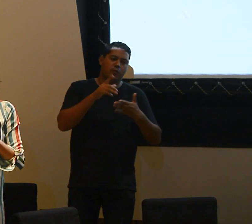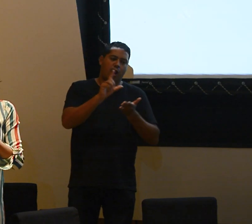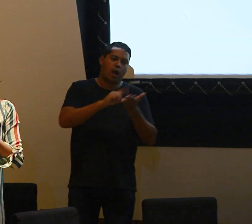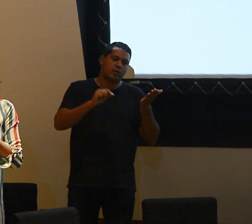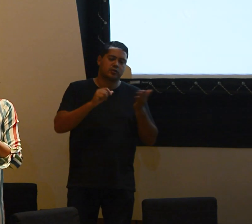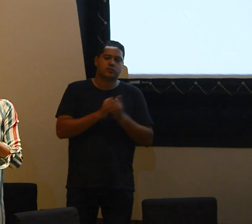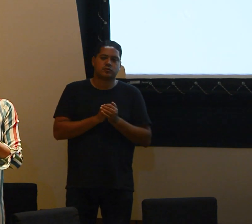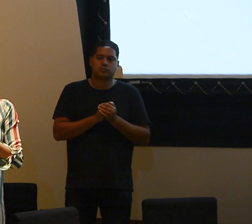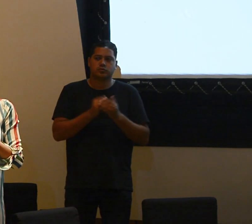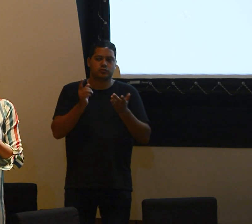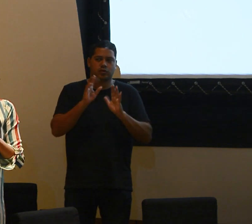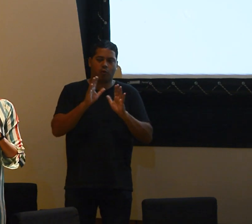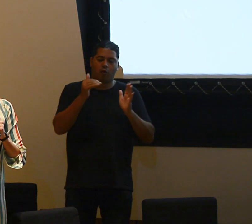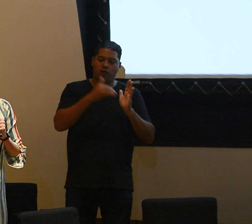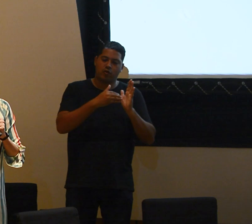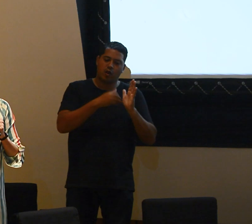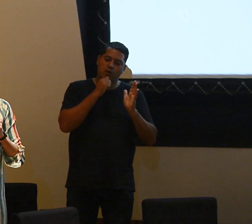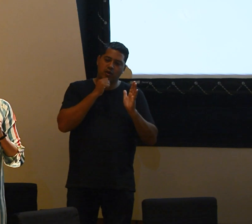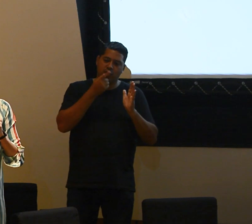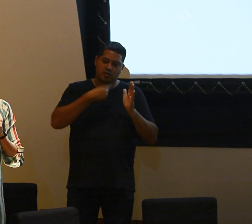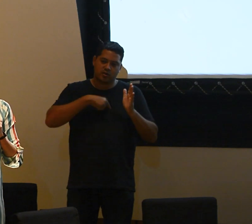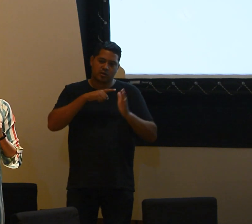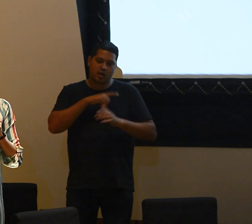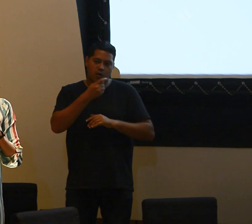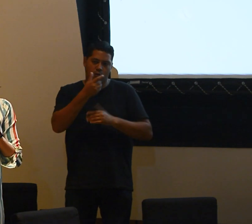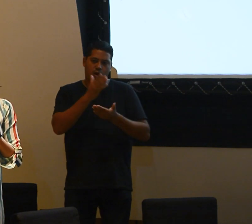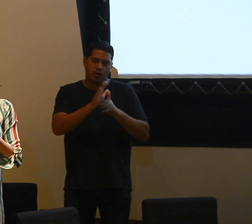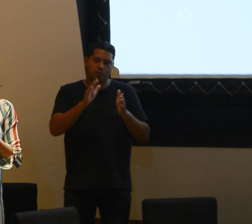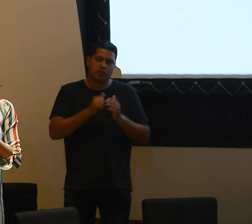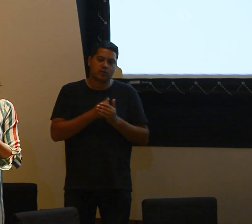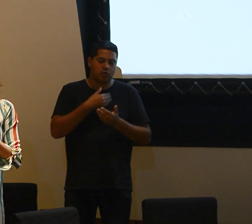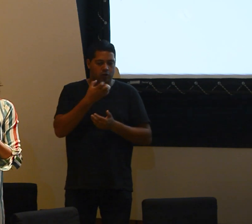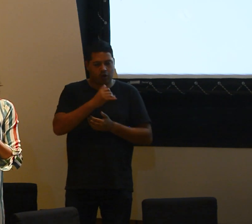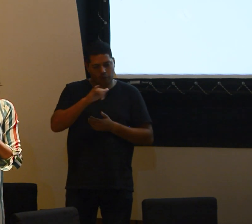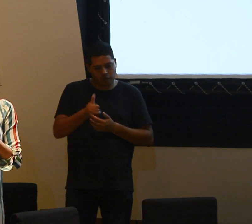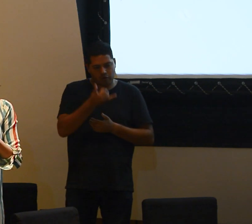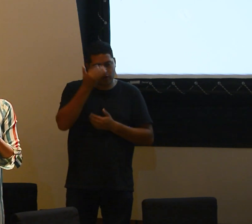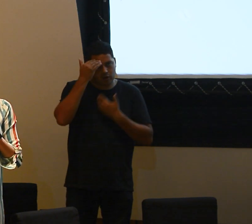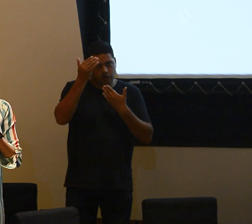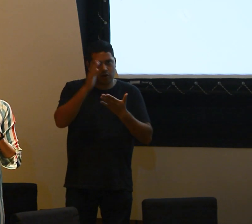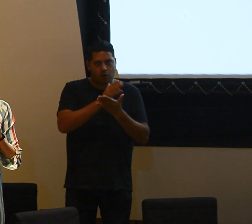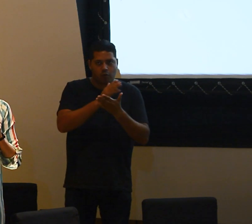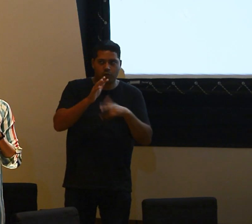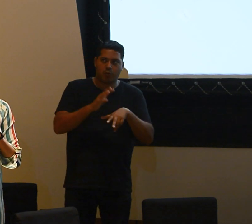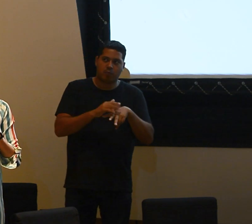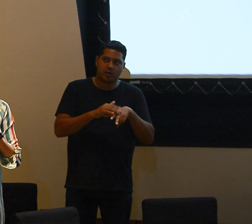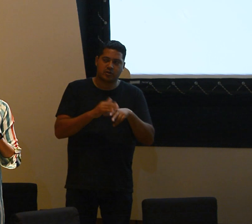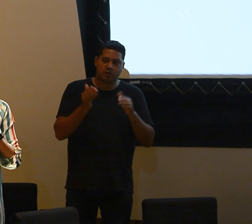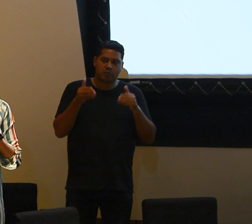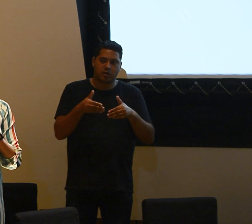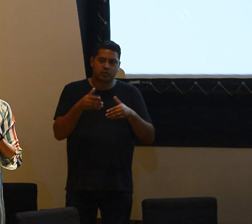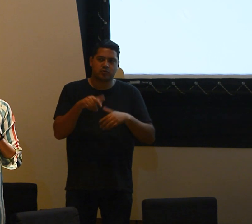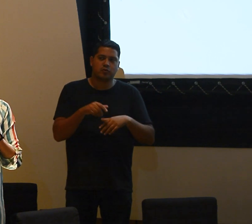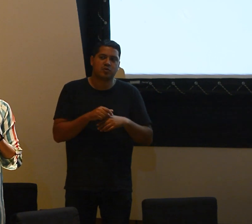resultados finais, a gente está quase acabando. Eu queria aproveitar e agradecer a alguns pacientes que participaram da tese. Eu vi